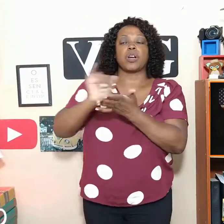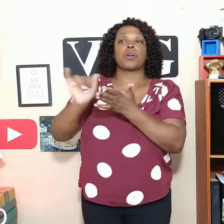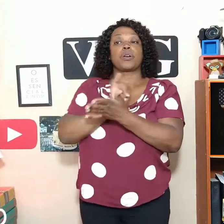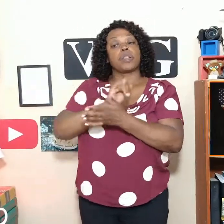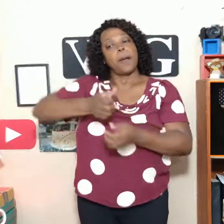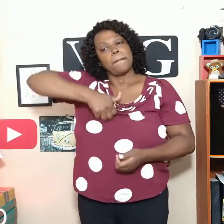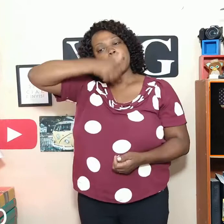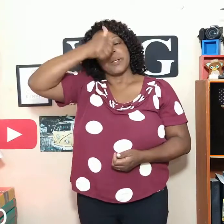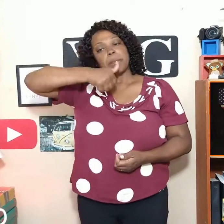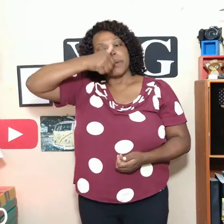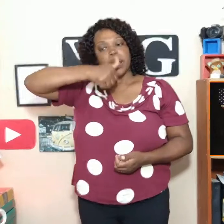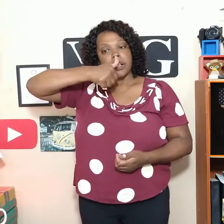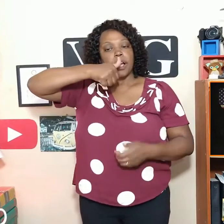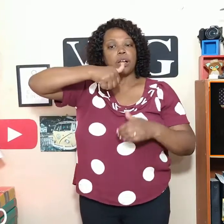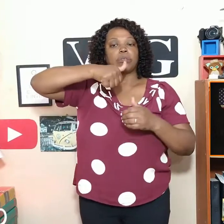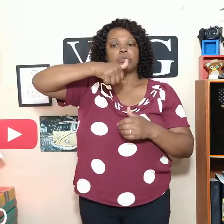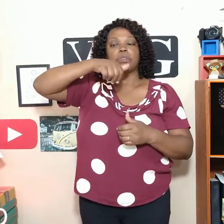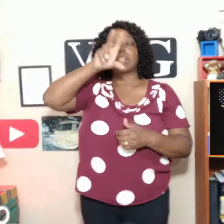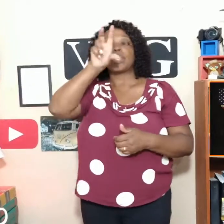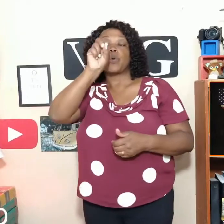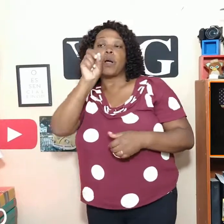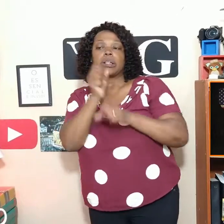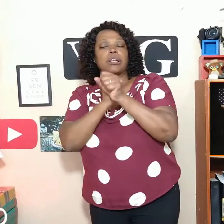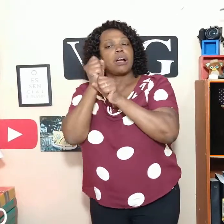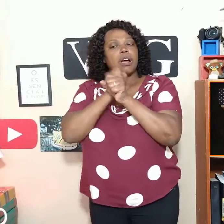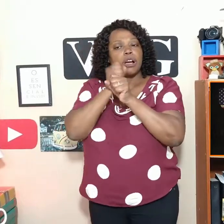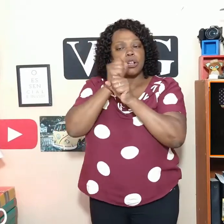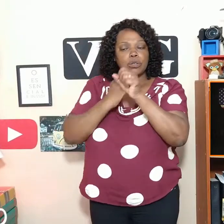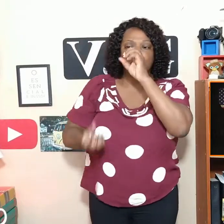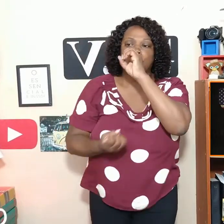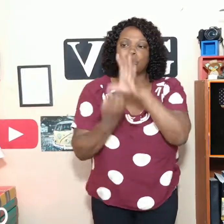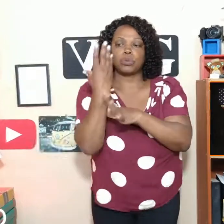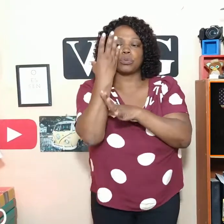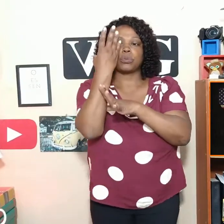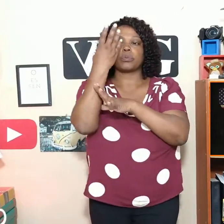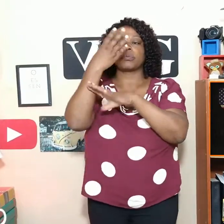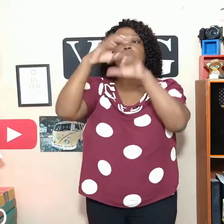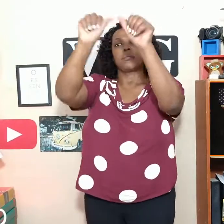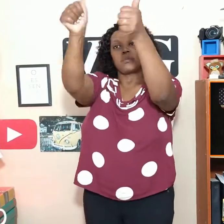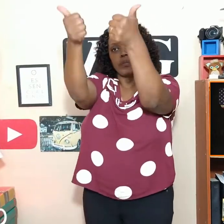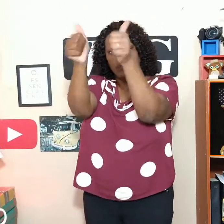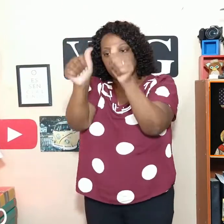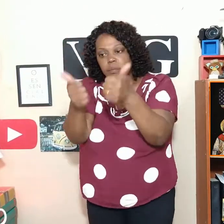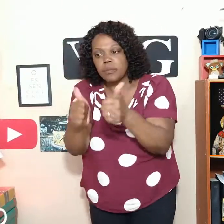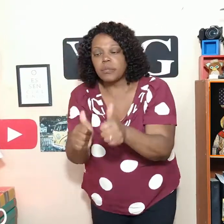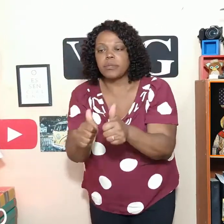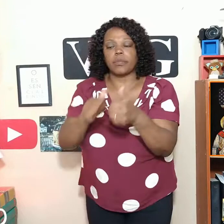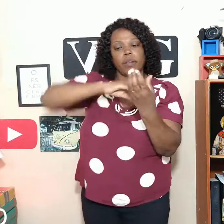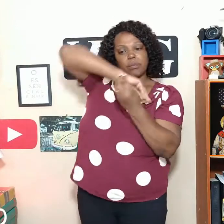Amsterdã. Na primeira metade do século XIX, que surge Santa Claus, mistura de Saint Nicholas